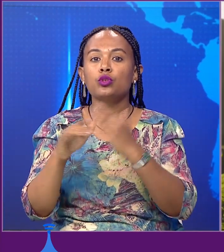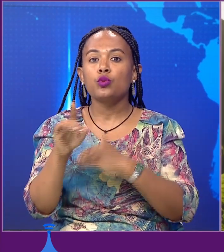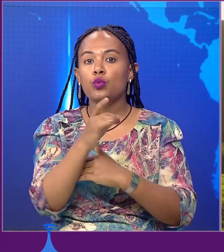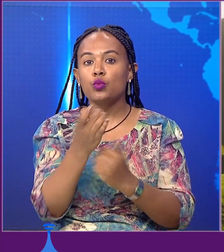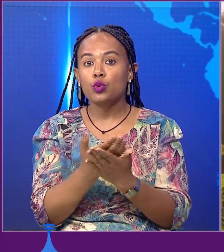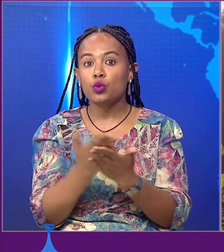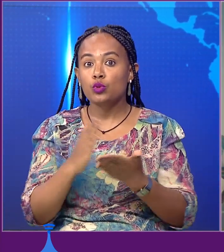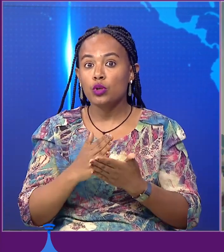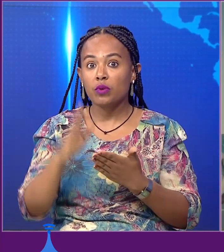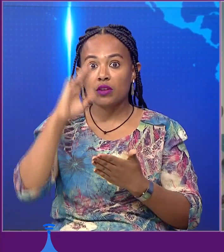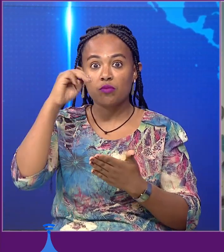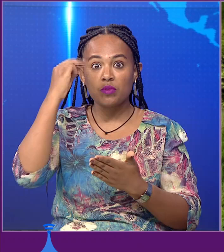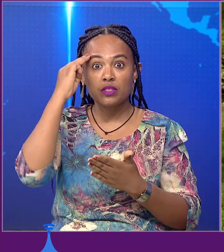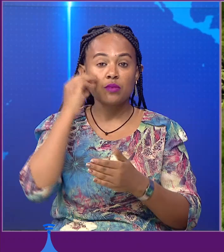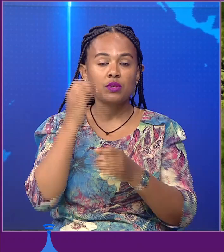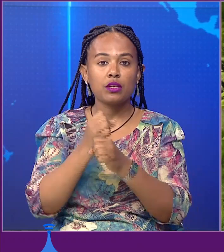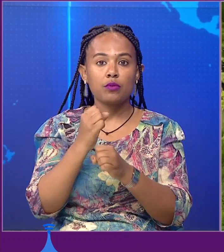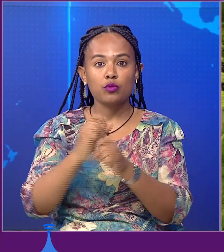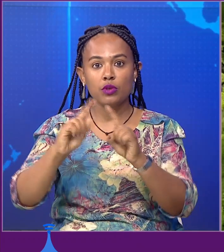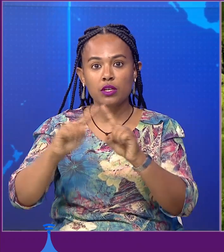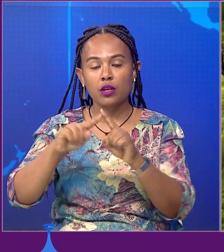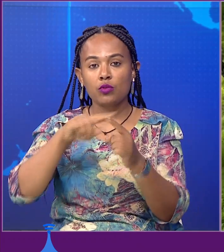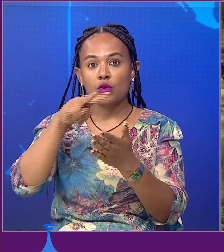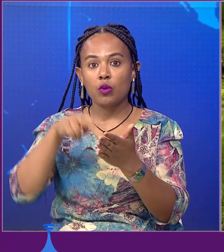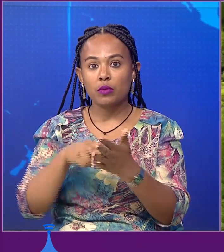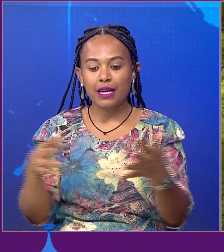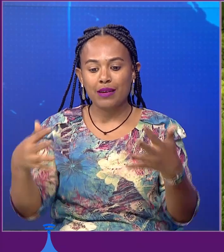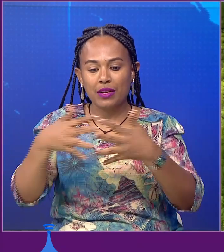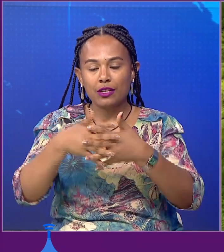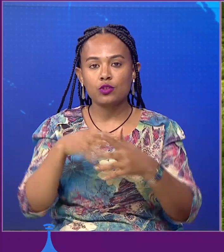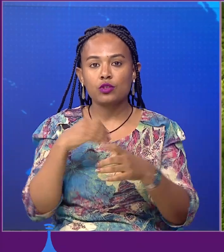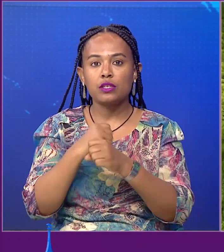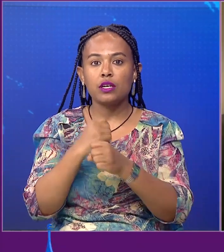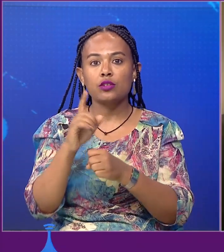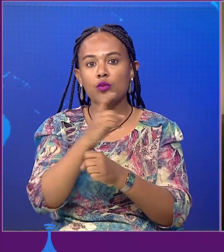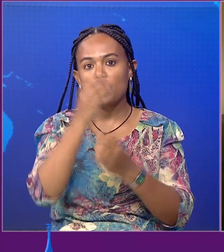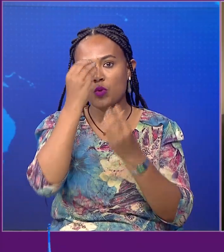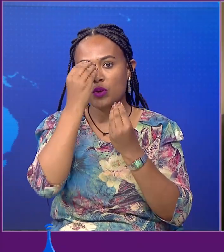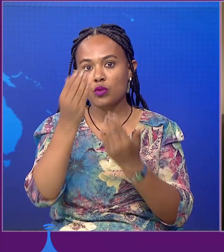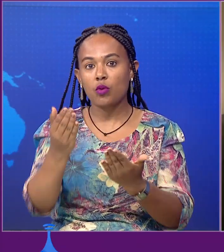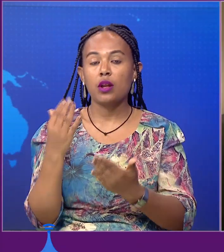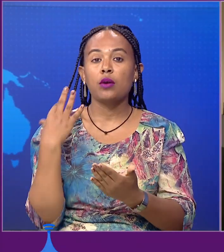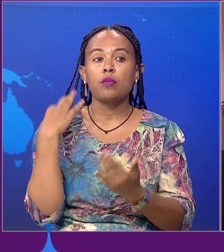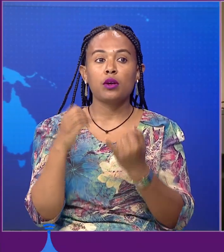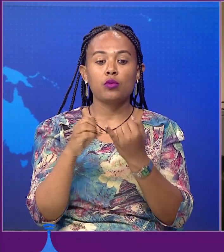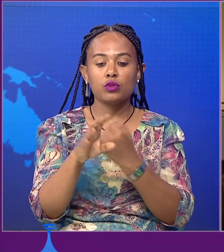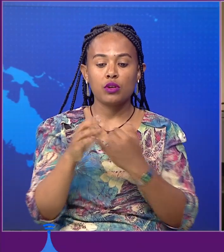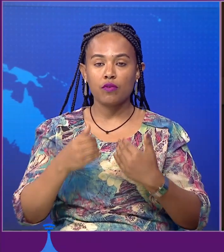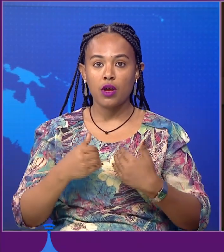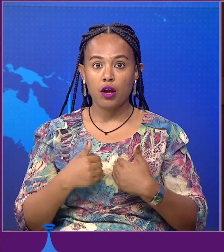ጉዳዮችን ለመቅረፍ ሚኒስቴር መስሪያ ቤቱ ከተለያዩ ተቋማት ጋር በቅንጅት እየሰራ ስለመሆኑም አስታውቋል። በግሉ ዘርፍ ላይ ደግሞ